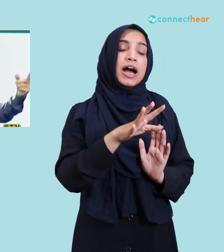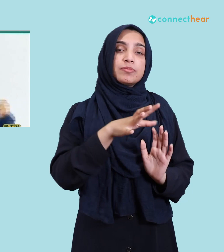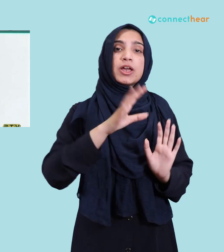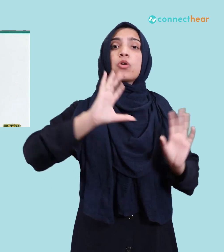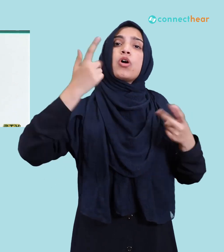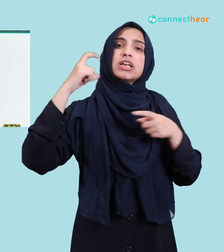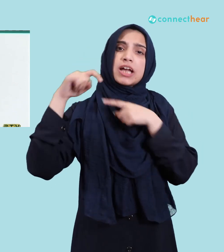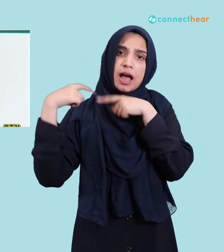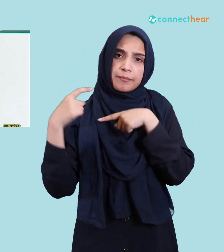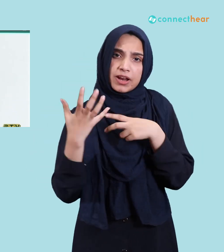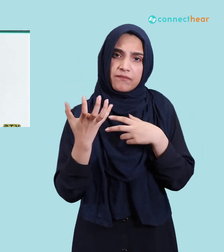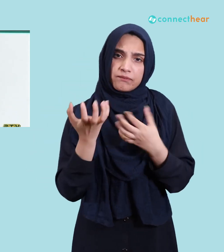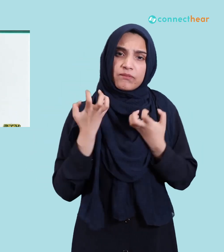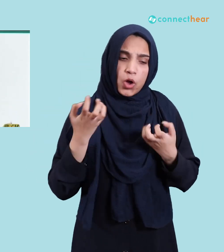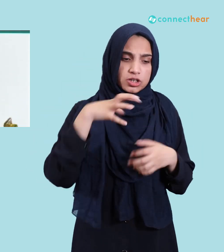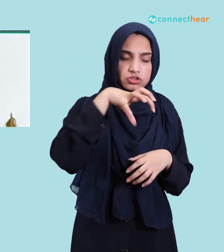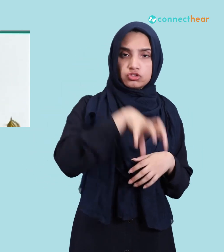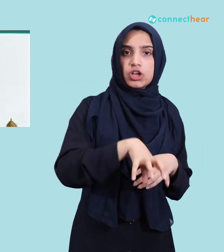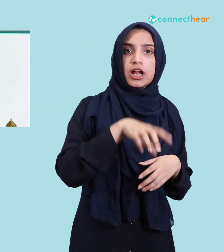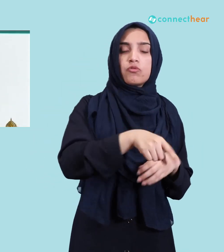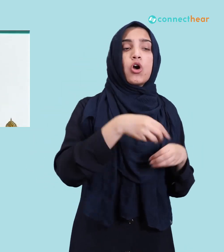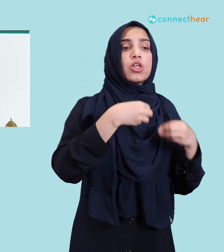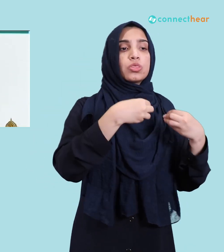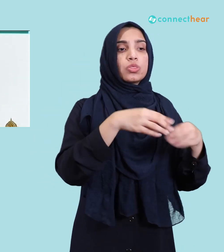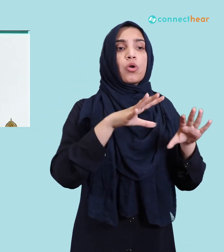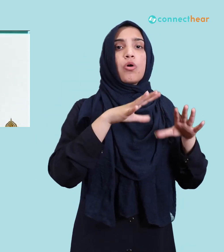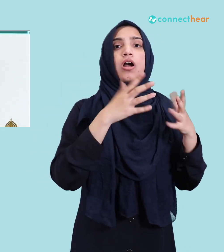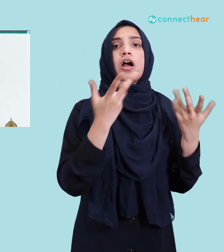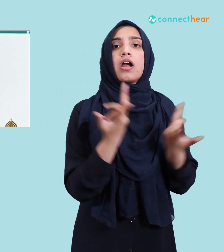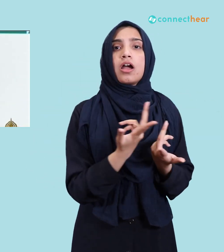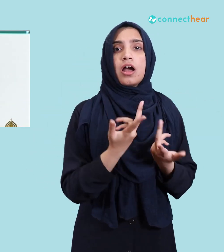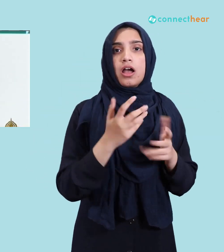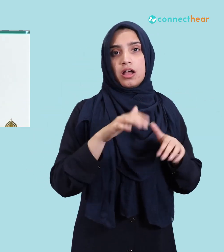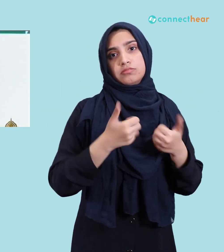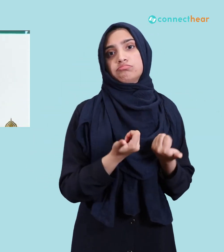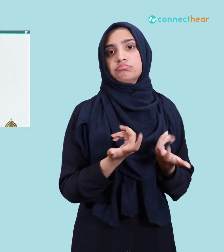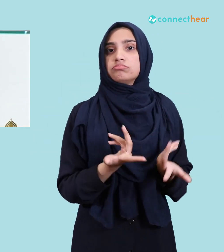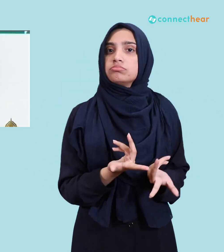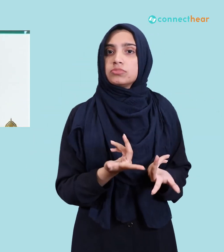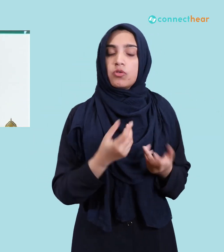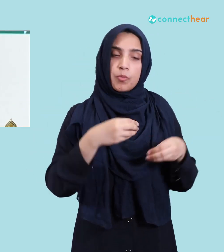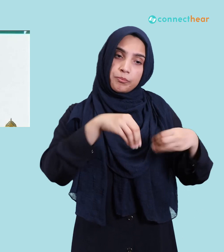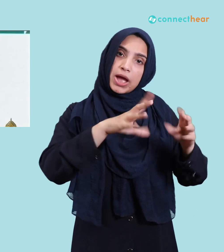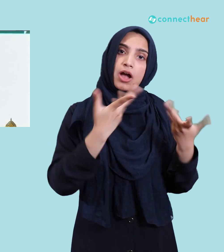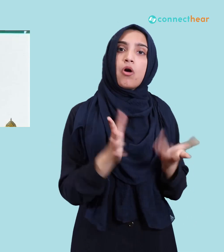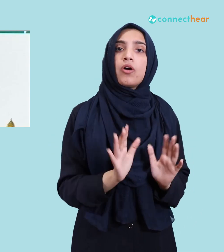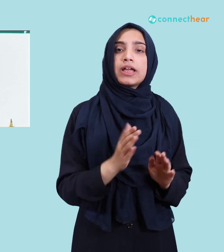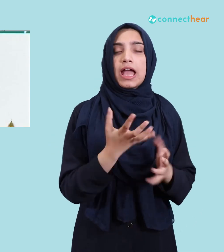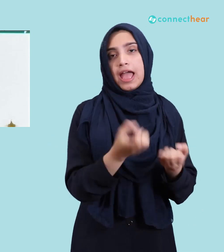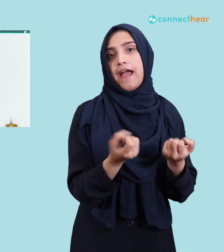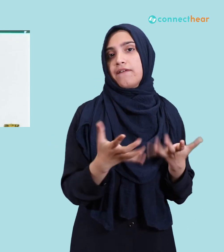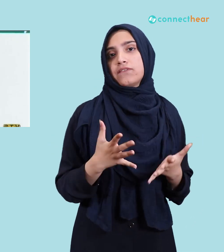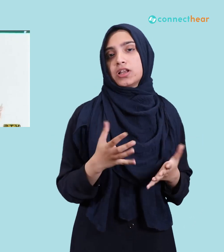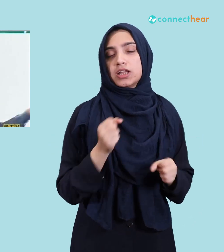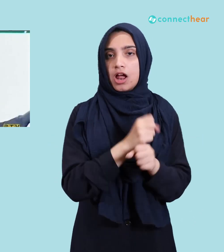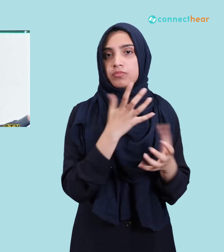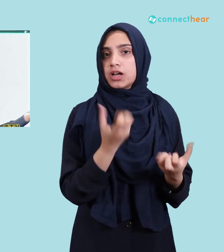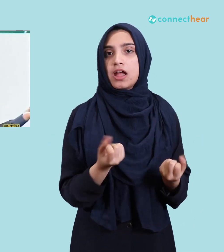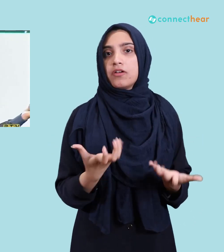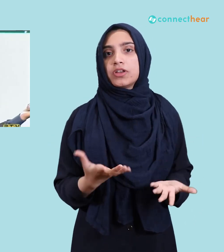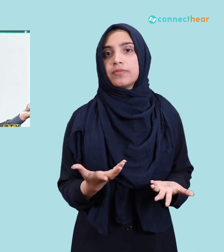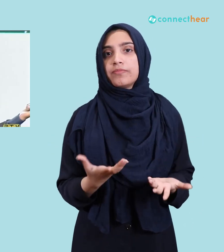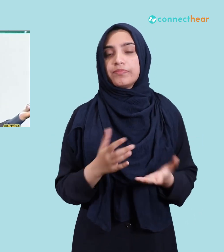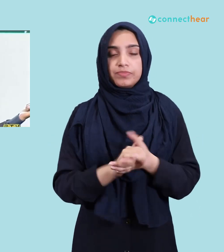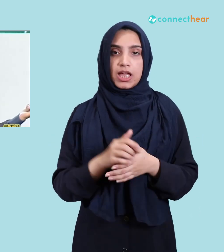بکنی شروع ہو جاتی ہیں. لہٰذا ان کو لیز پہ دیں، کیونکہ میں یہ چاہتا ہوں کہ صحیح معنی میں جو لوگ انڈسٹری لگانا چاہتے ہیں وہ